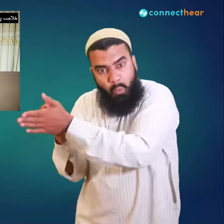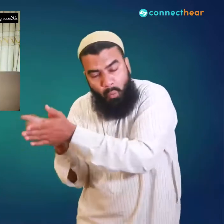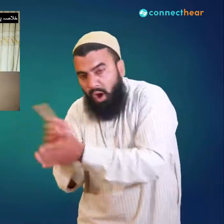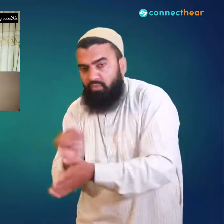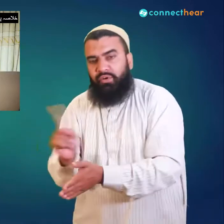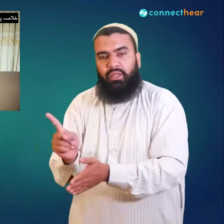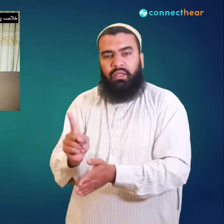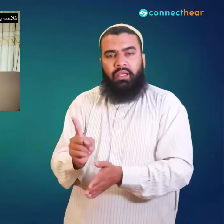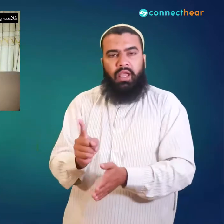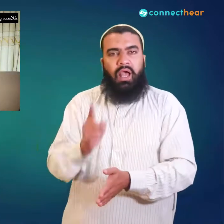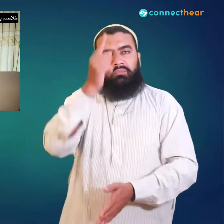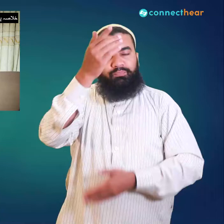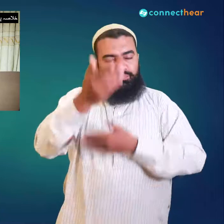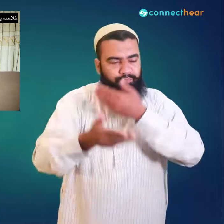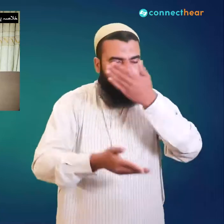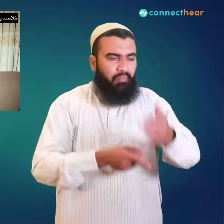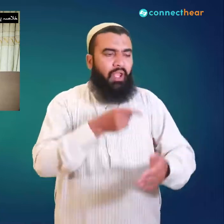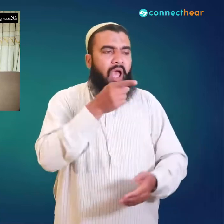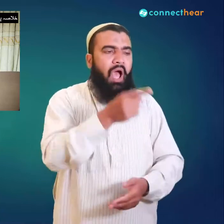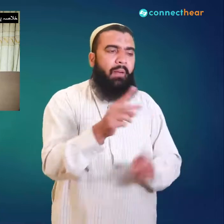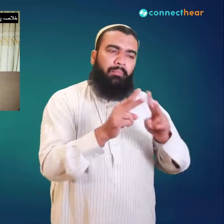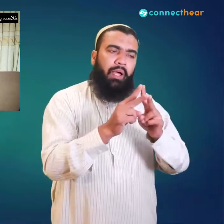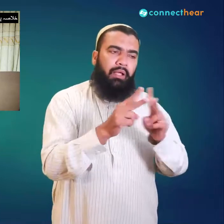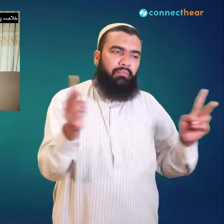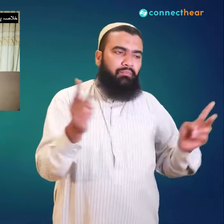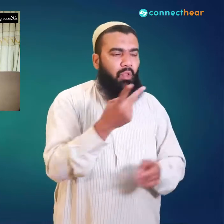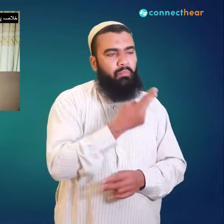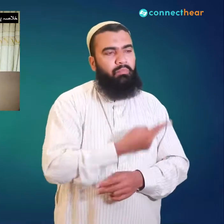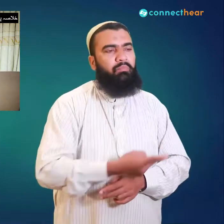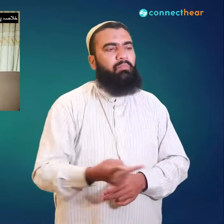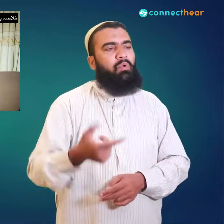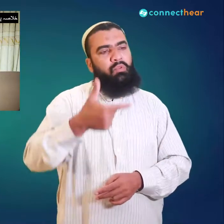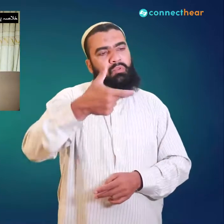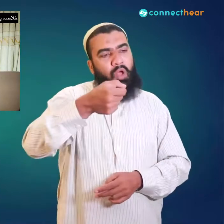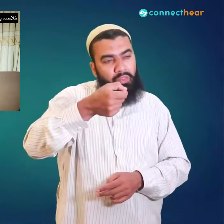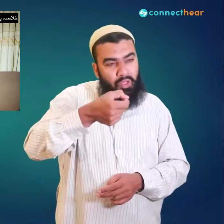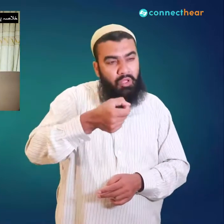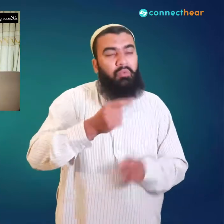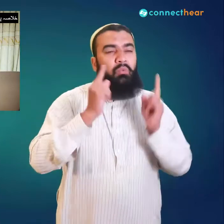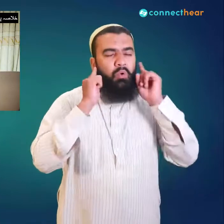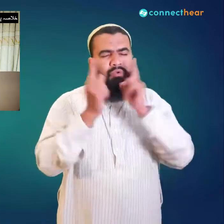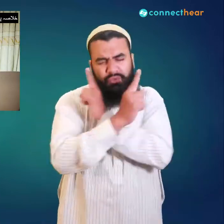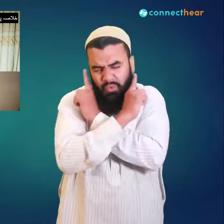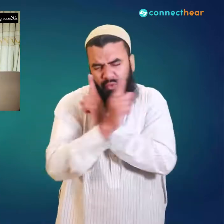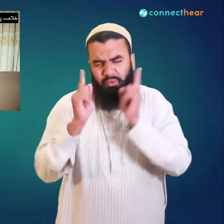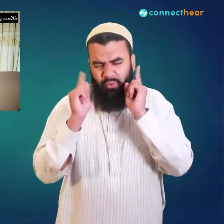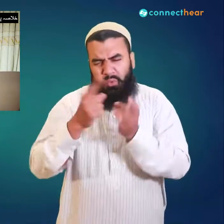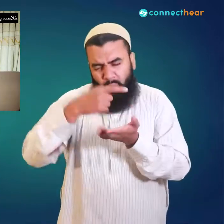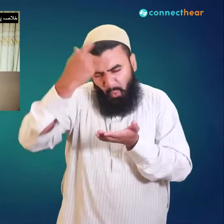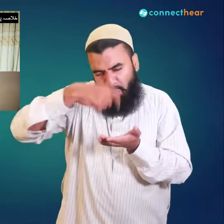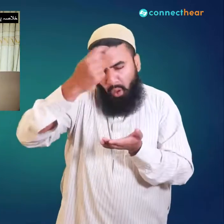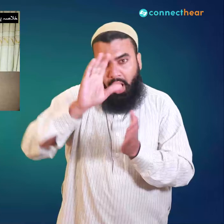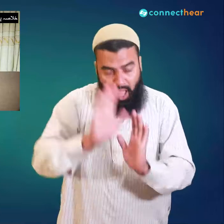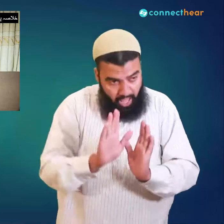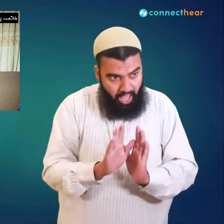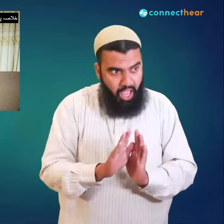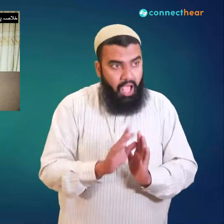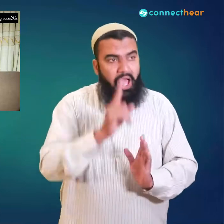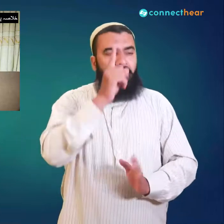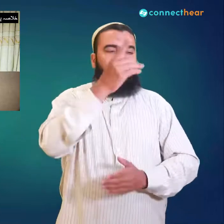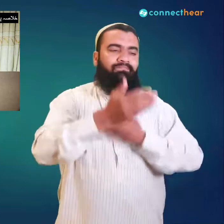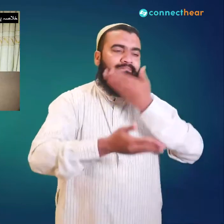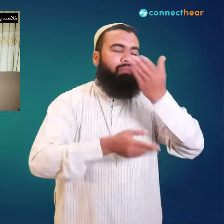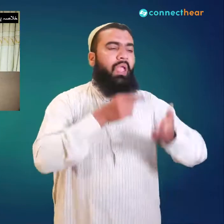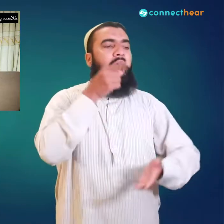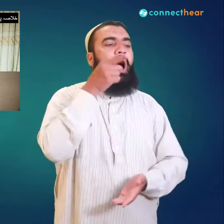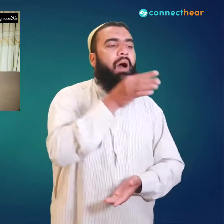شاید اللہ تعالیٰ اس کی مغفرت فرما دے۔ تو آپ صلی اللہ علیہ وسلم نے اس کی نماز جنازہ پڑھا دی۔ اس کے بعد